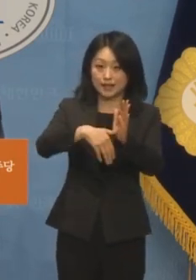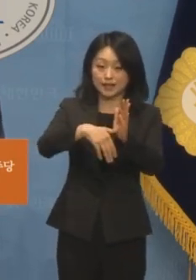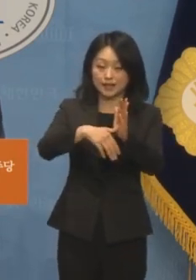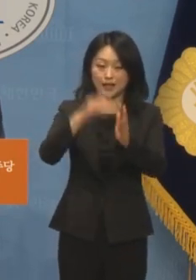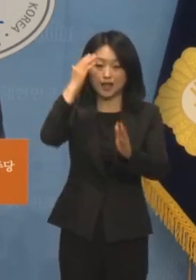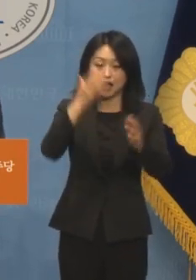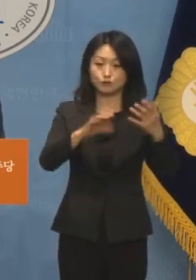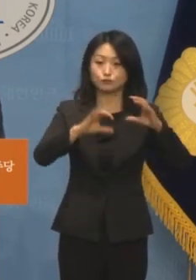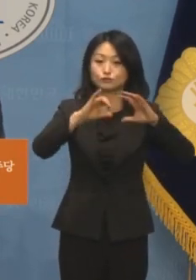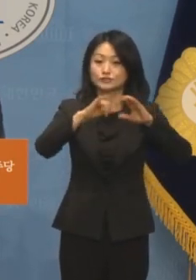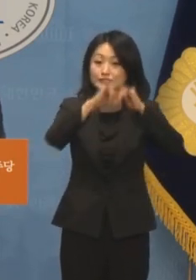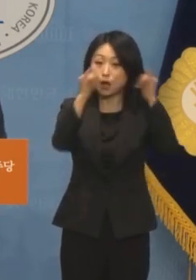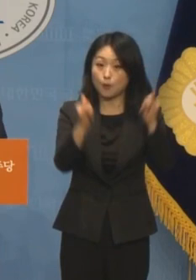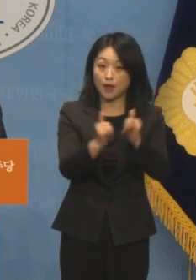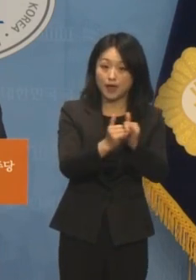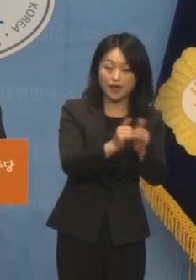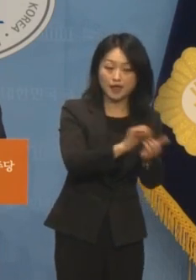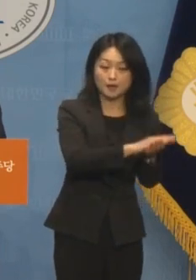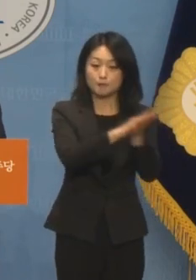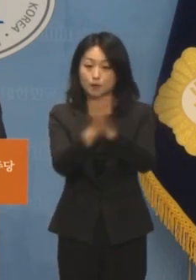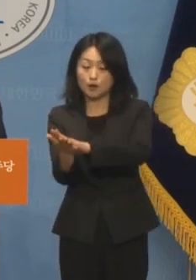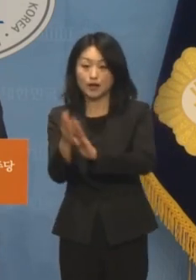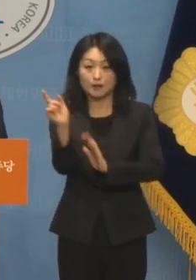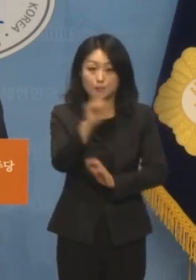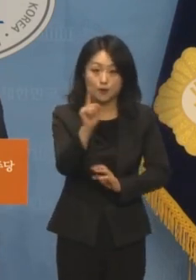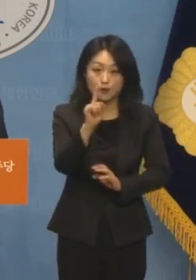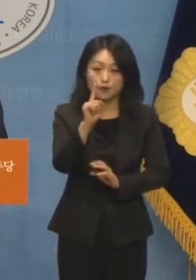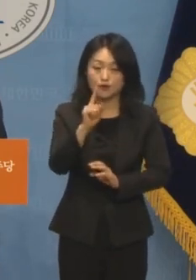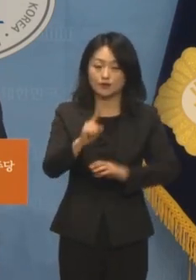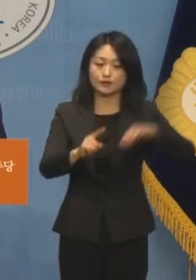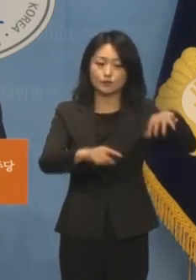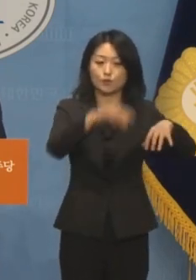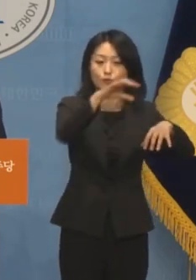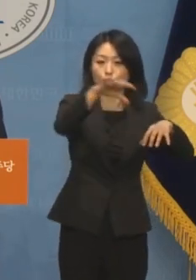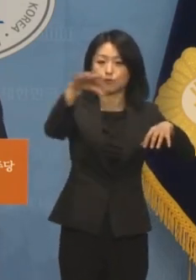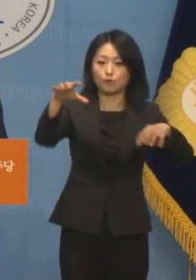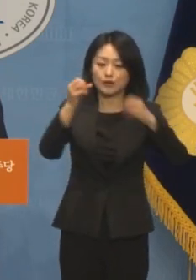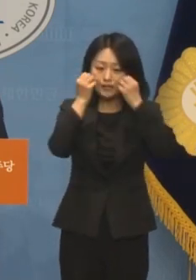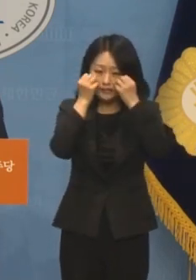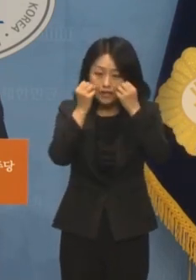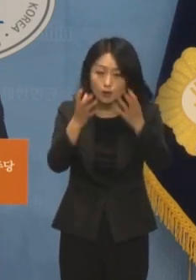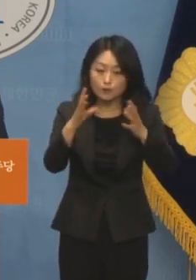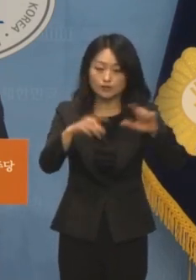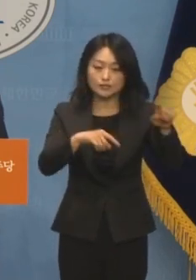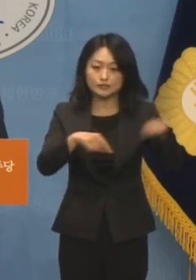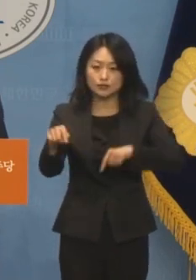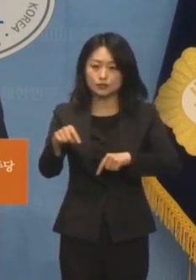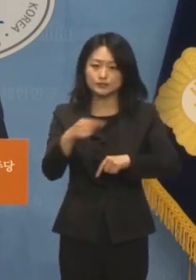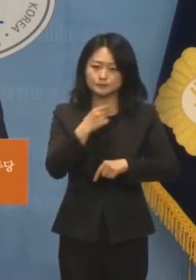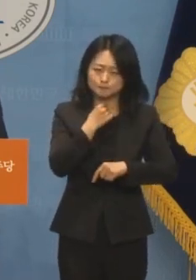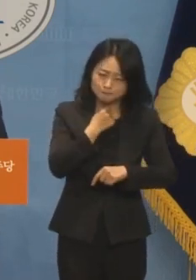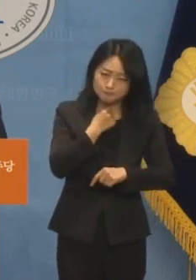과감한 혁신을 이루기 위해서는 전국 곳곳에서 새로운 정치의 열망이 불타올라야 합니다.